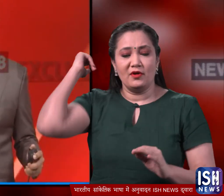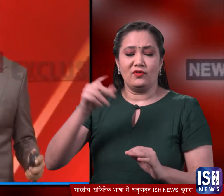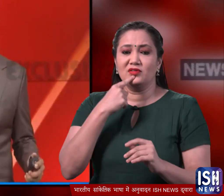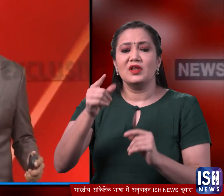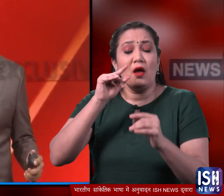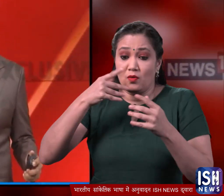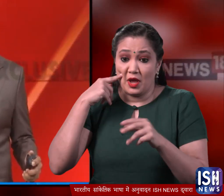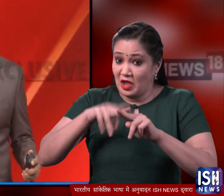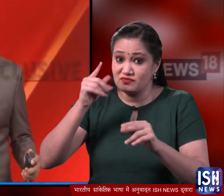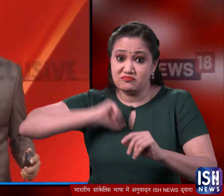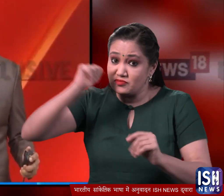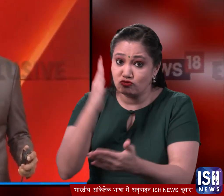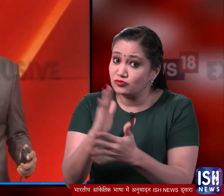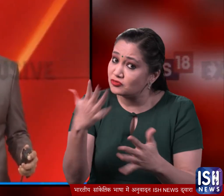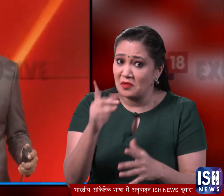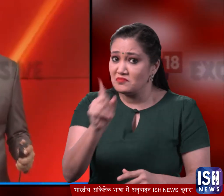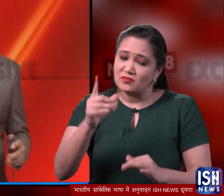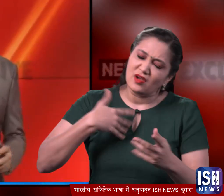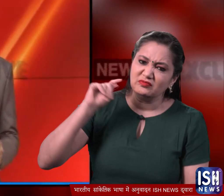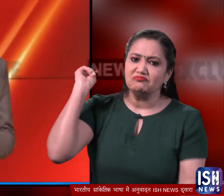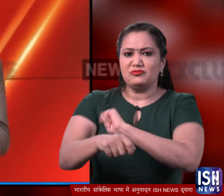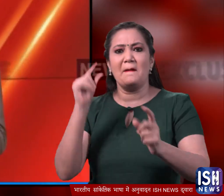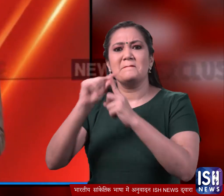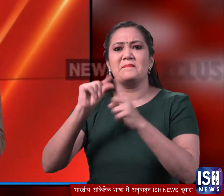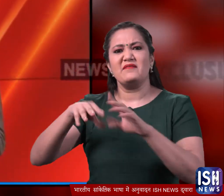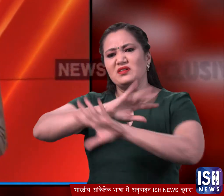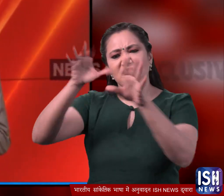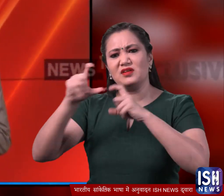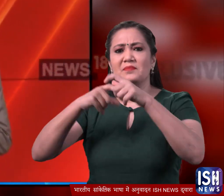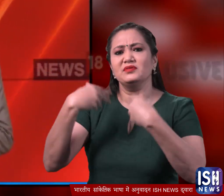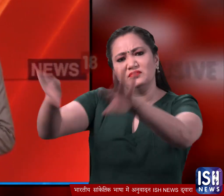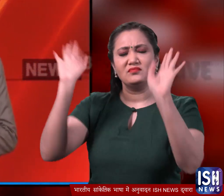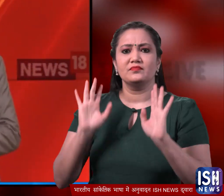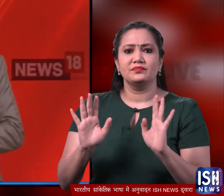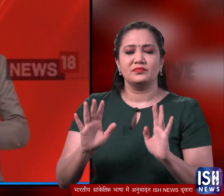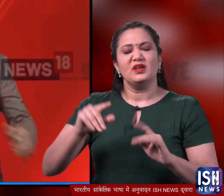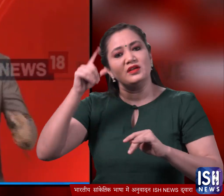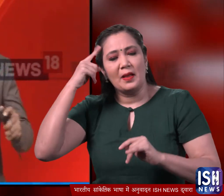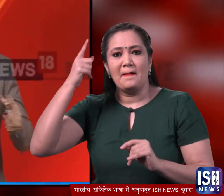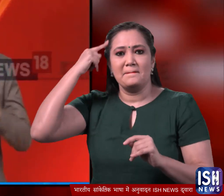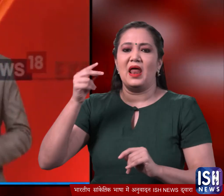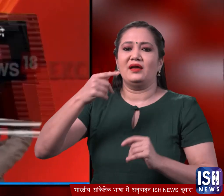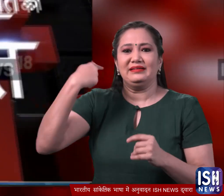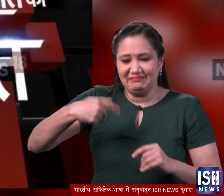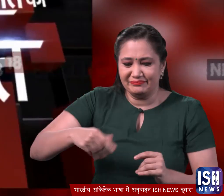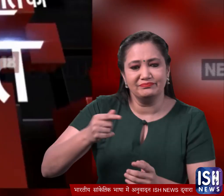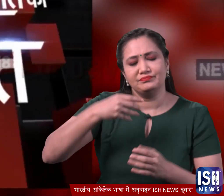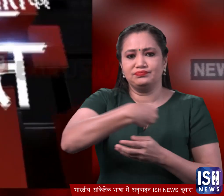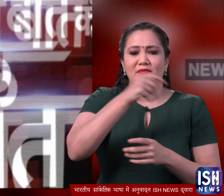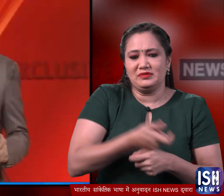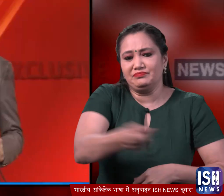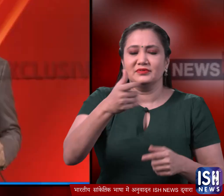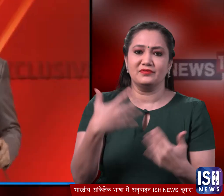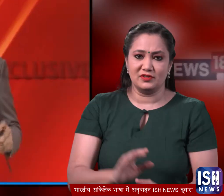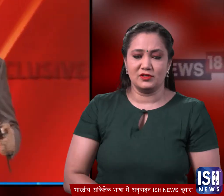रोडवेज को प्राइवेट कंपनियों के हवाले करने की चेतावनी दी, जिससे भड़के रोडवेज कर्मचारियों ने मंत्री के घर पर काला रंग फेंककर अपना गुस्सा उतारा।